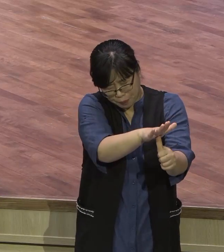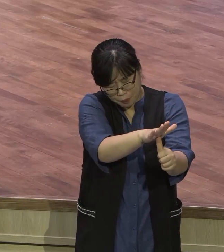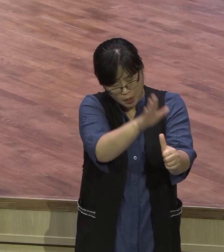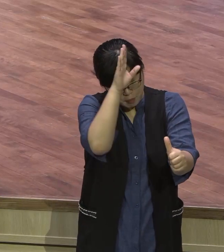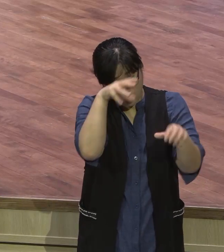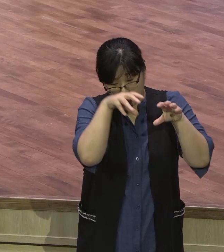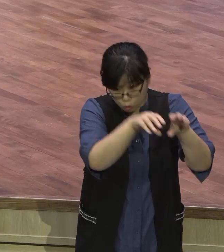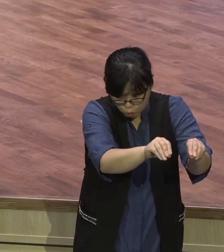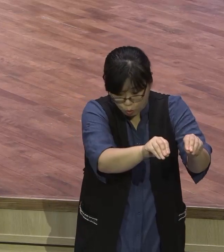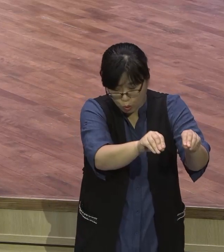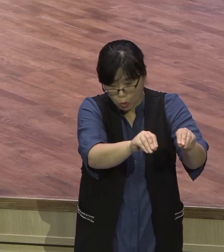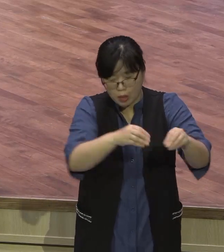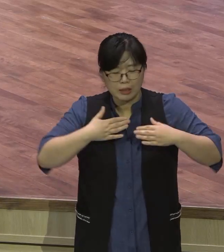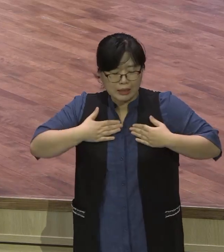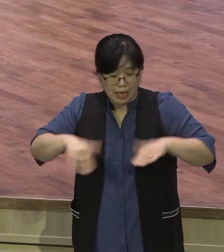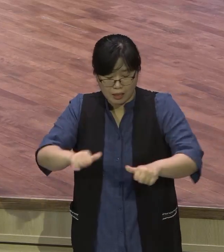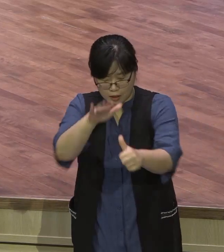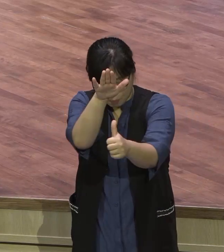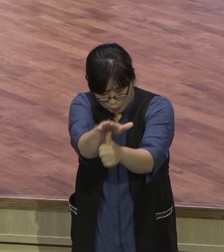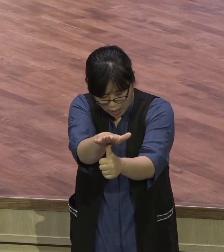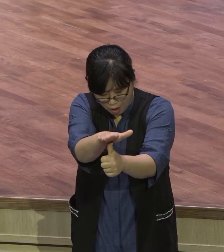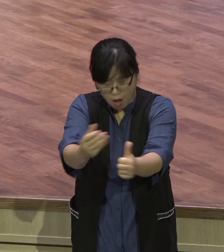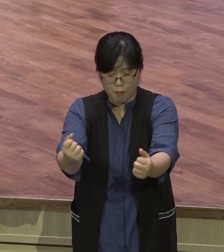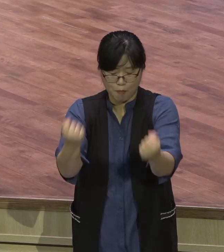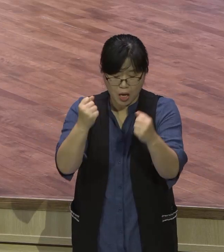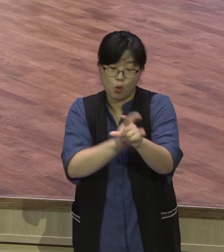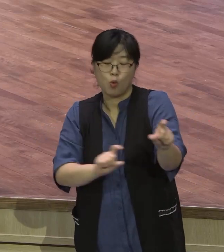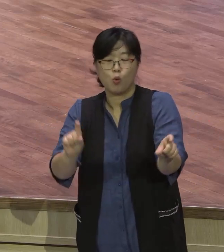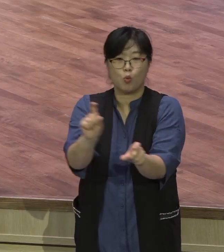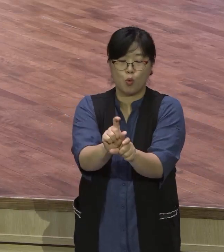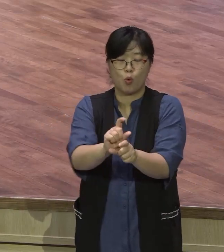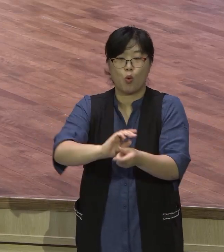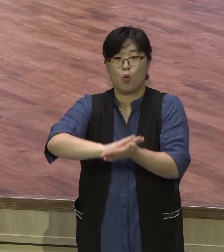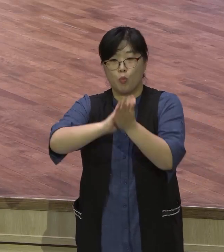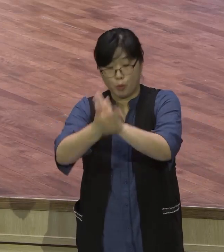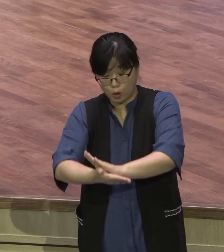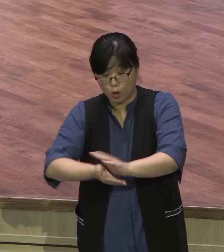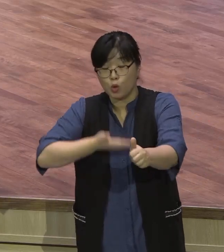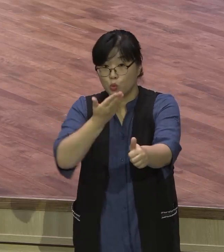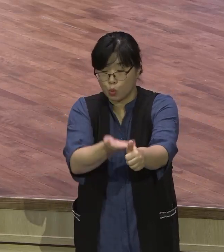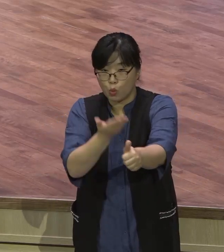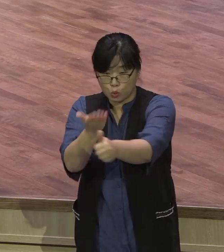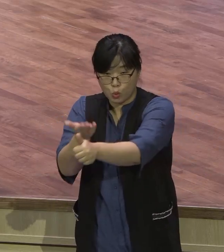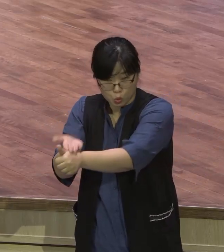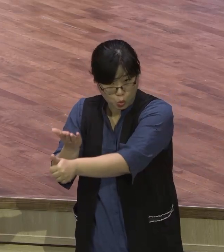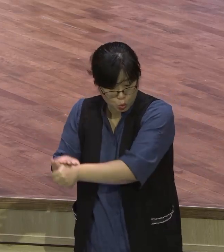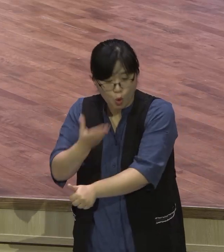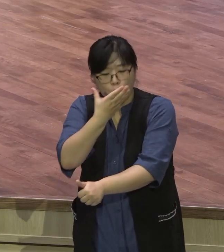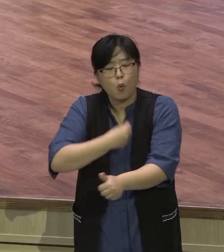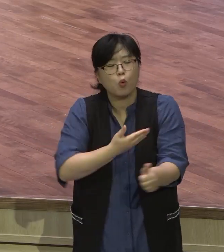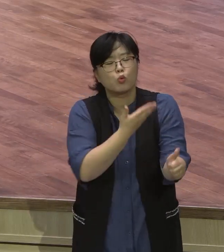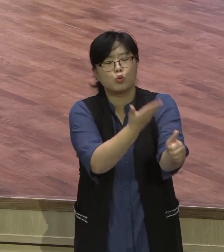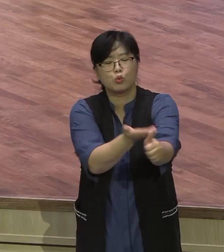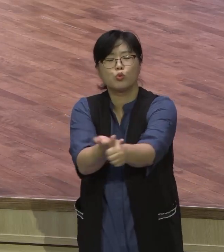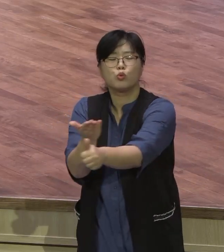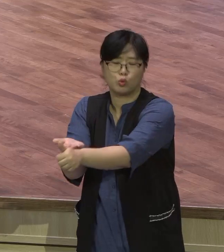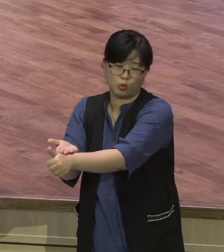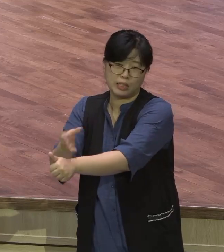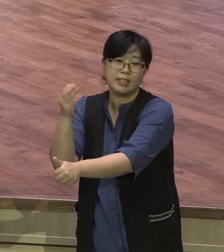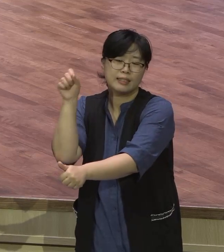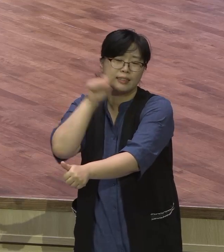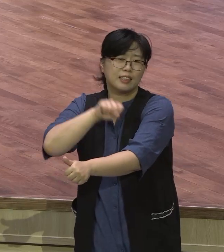우리를 축복하기 위함이었어요. 그 축복의 절정이 뭐예요? 바로 예수 걸시도의